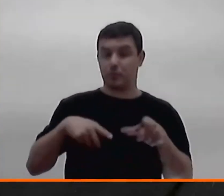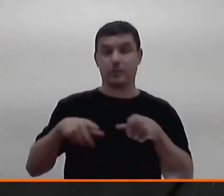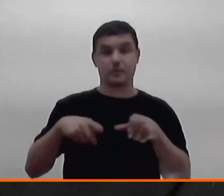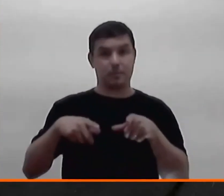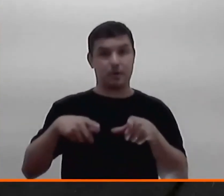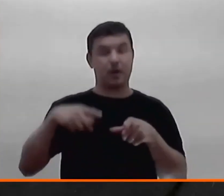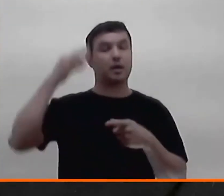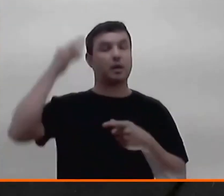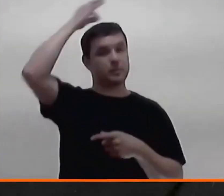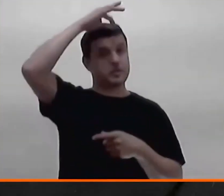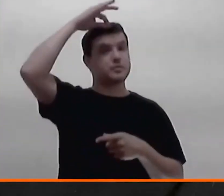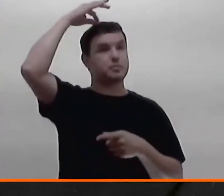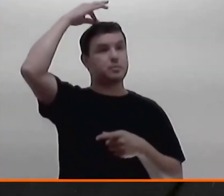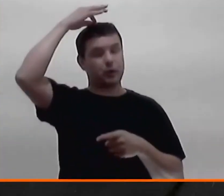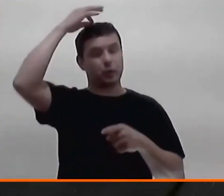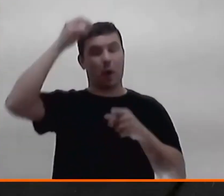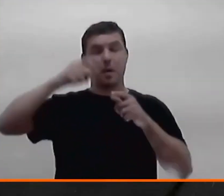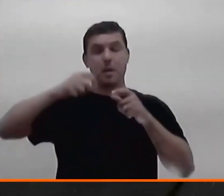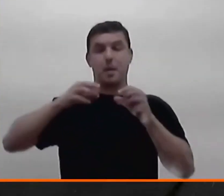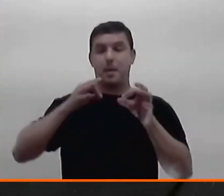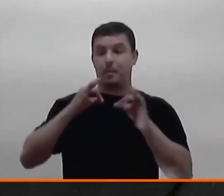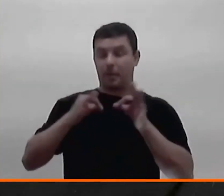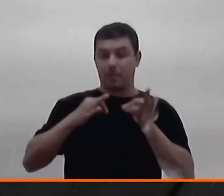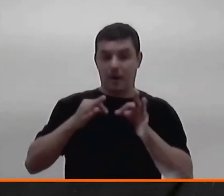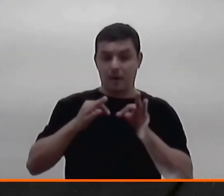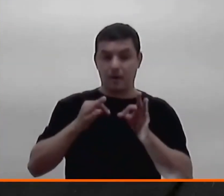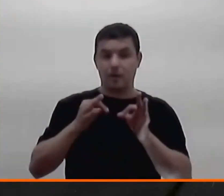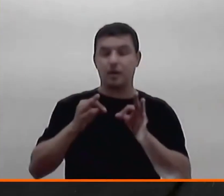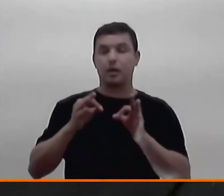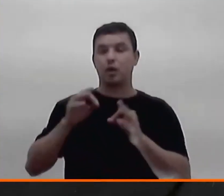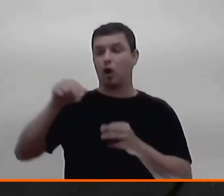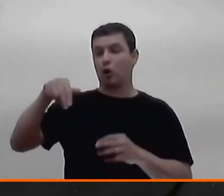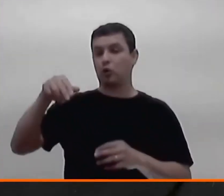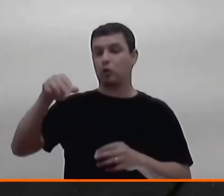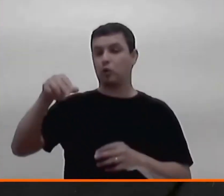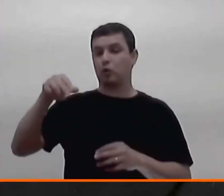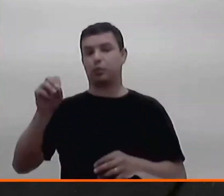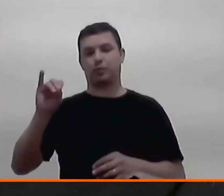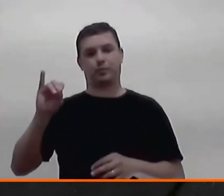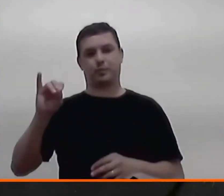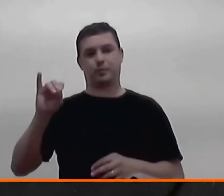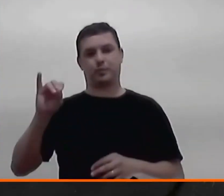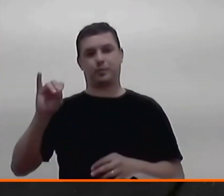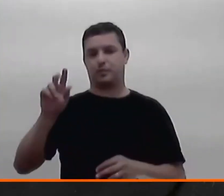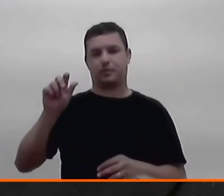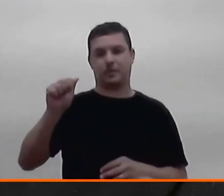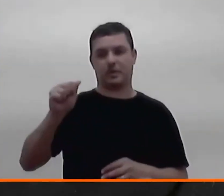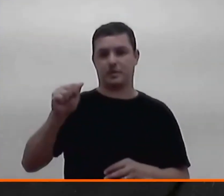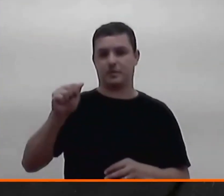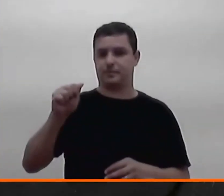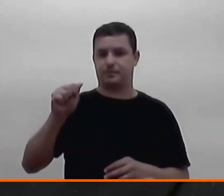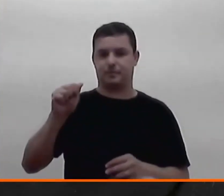com Cristo. Aleluia! Isso é bom, muito bom. Agora quero te mostrar,